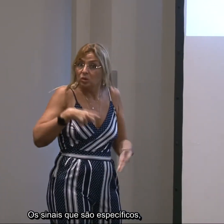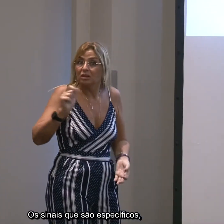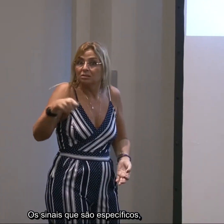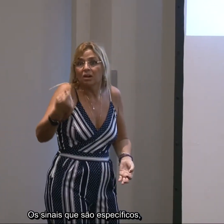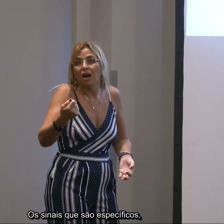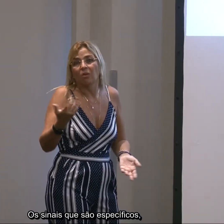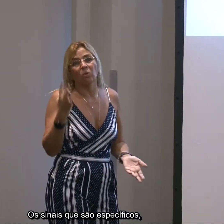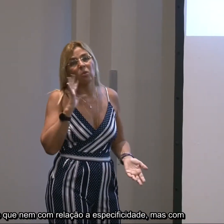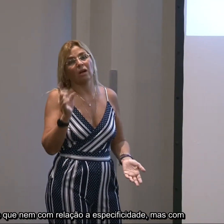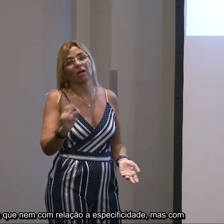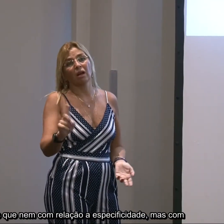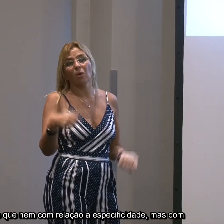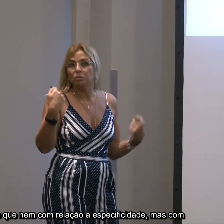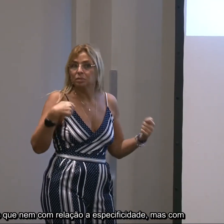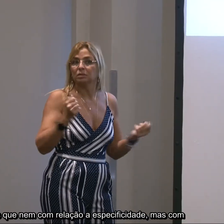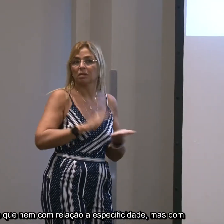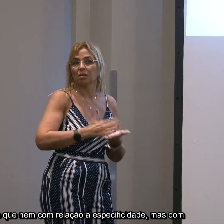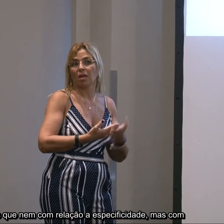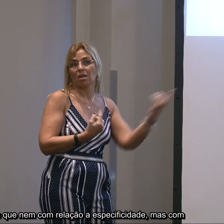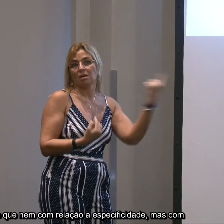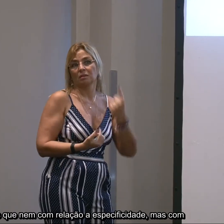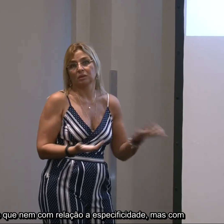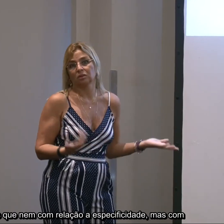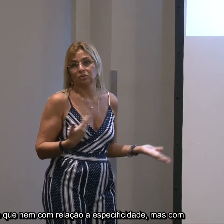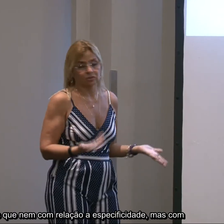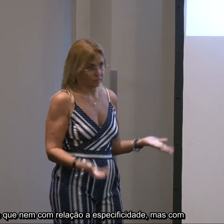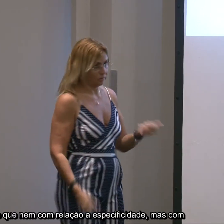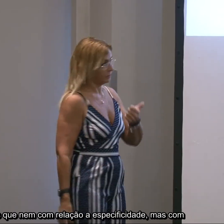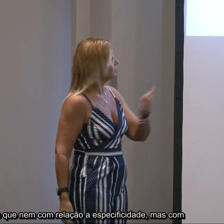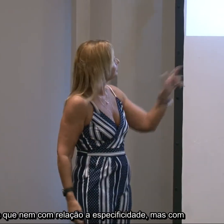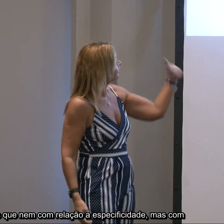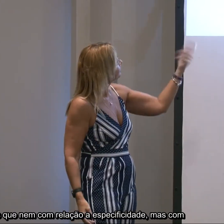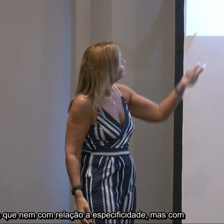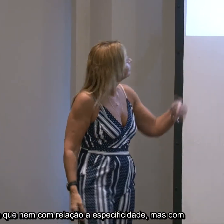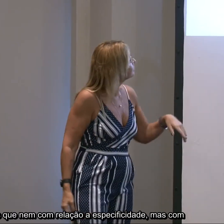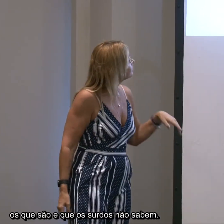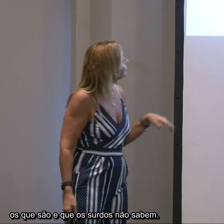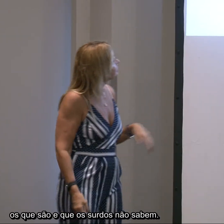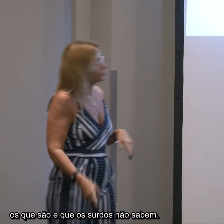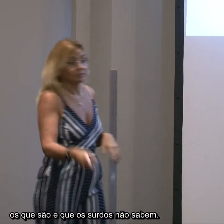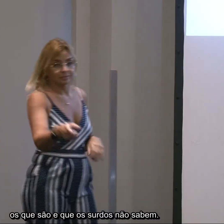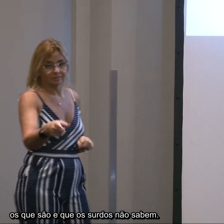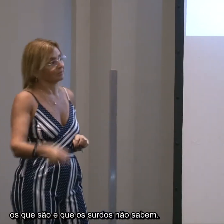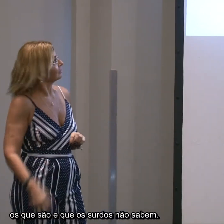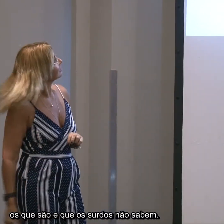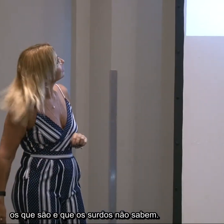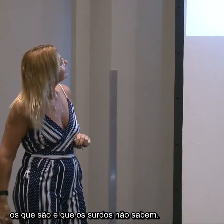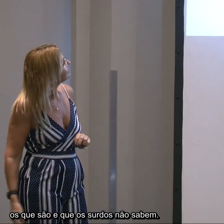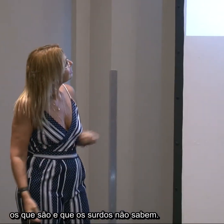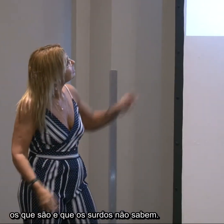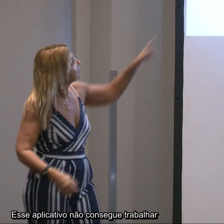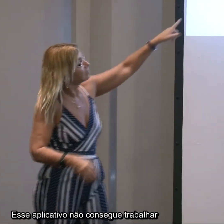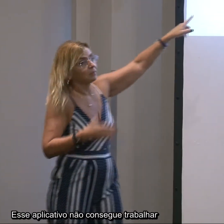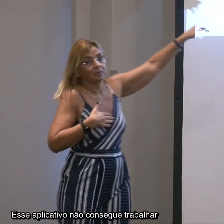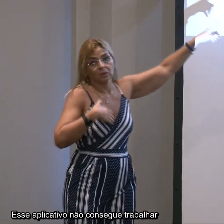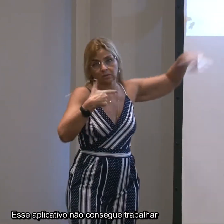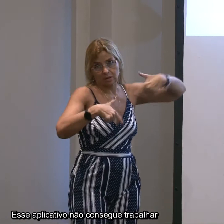são específicos, sinais específicos, mas que nem com relação à especificidade, mas com o que são, que os surdos não sabem. Esse aplicativo não